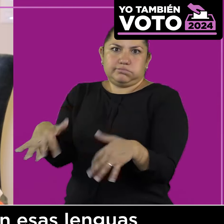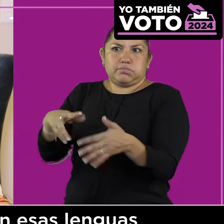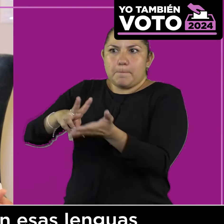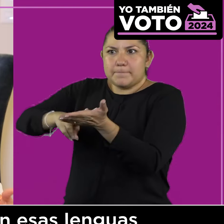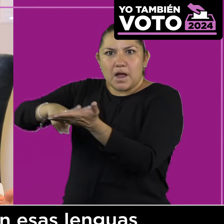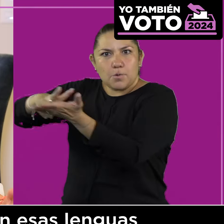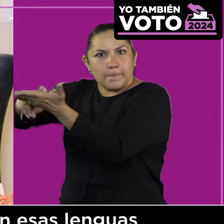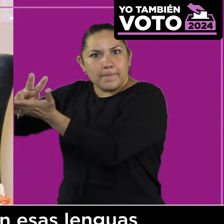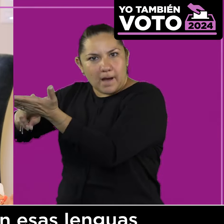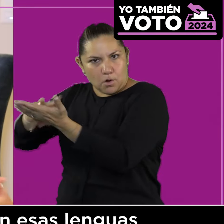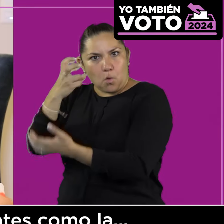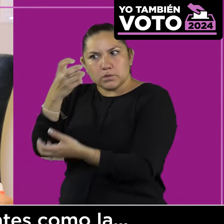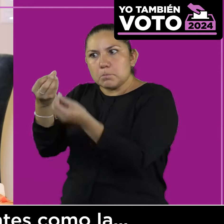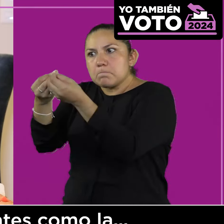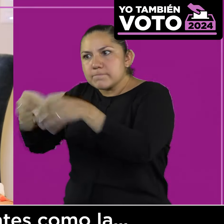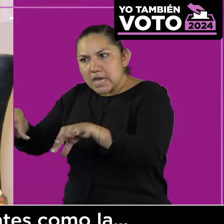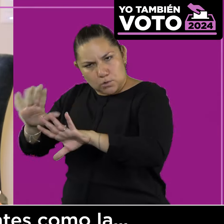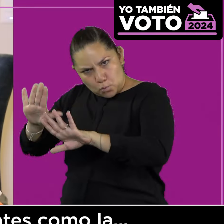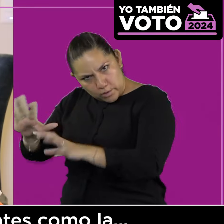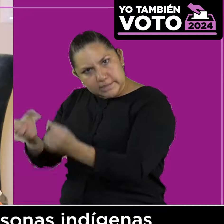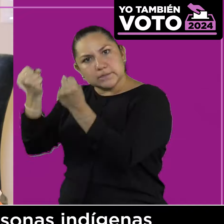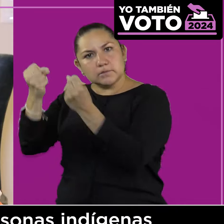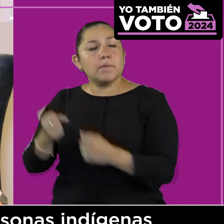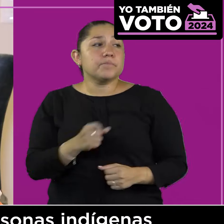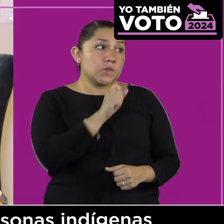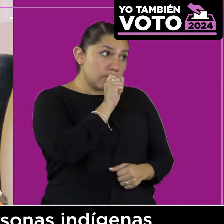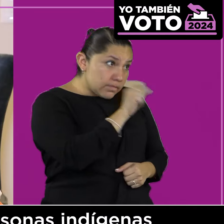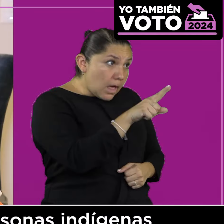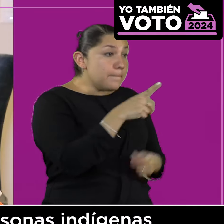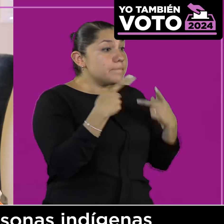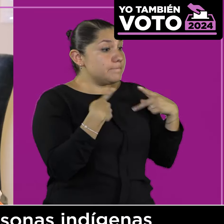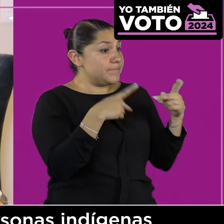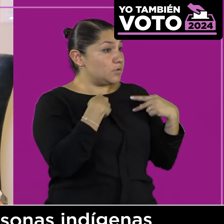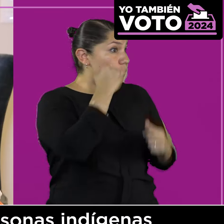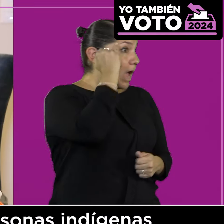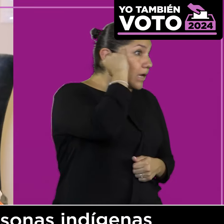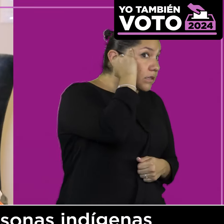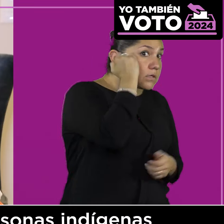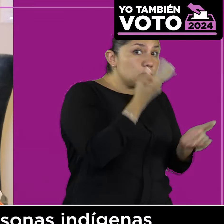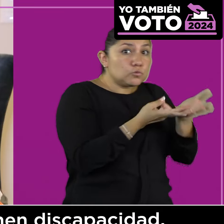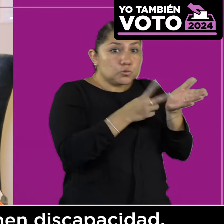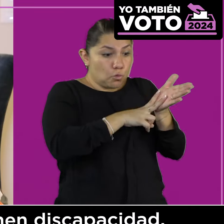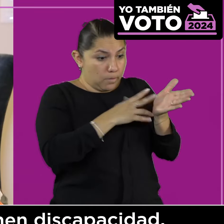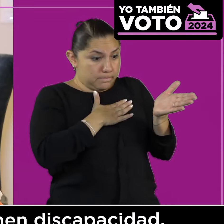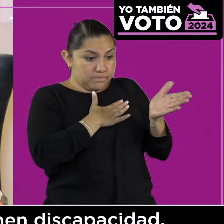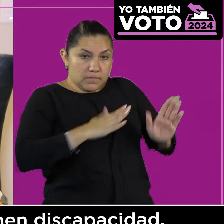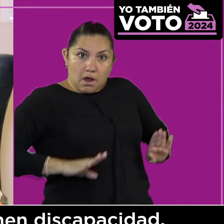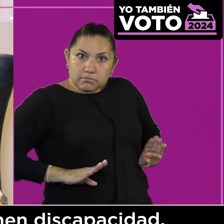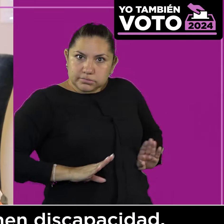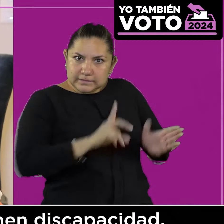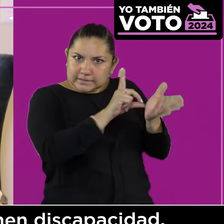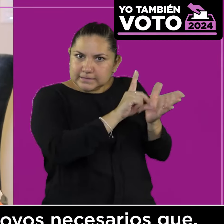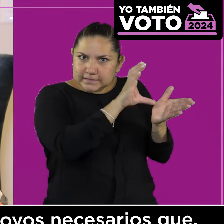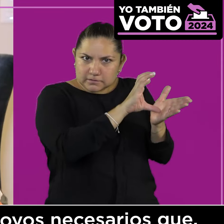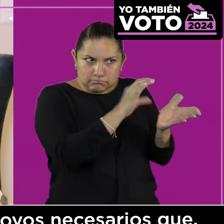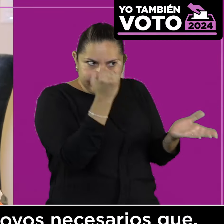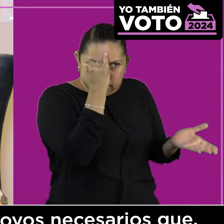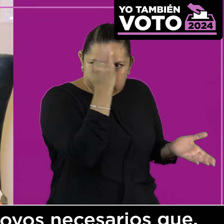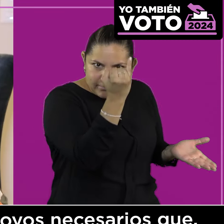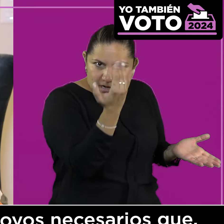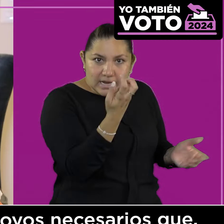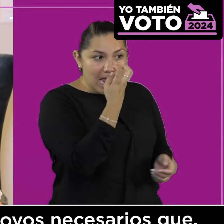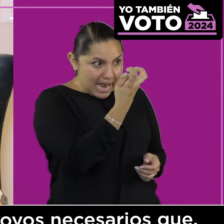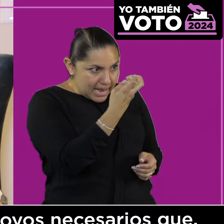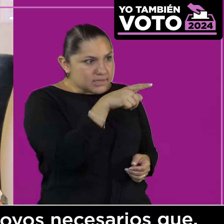esas esas esas lenguas tan importantes como la claro y hay hay personas indígenas que también tienen discapacidad Pero